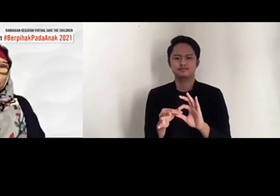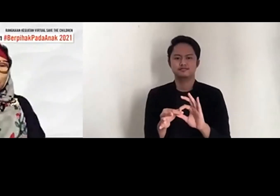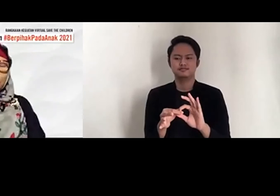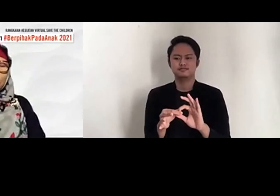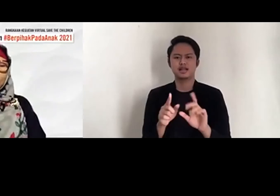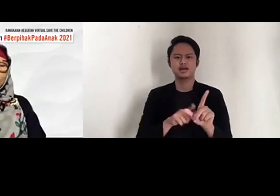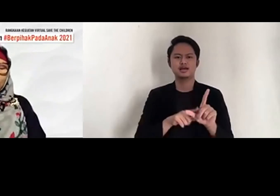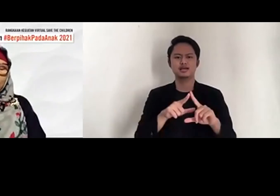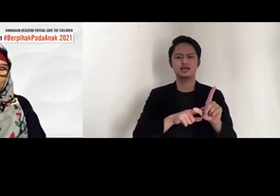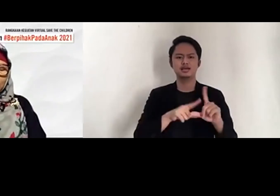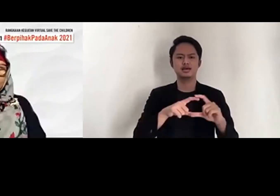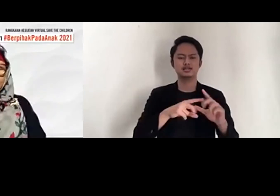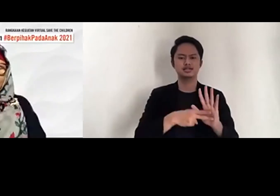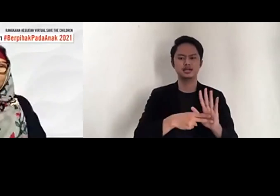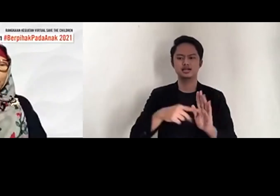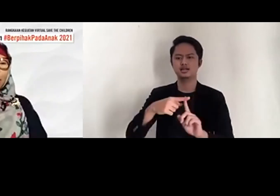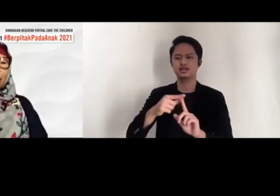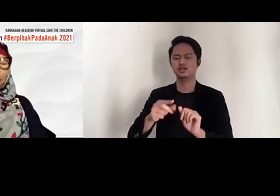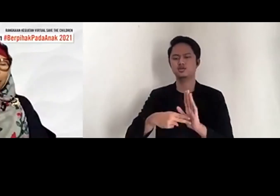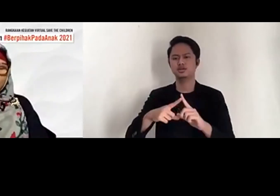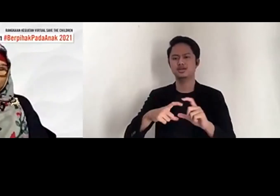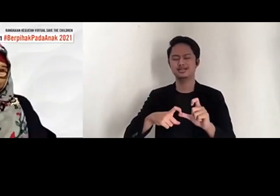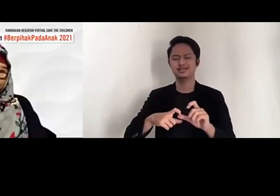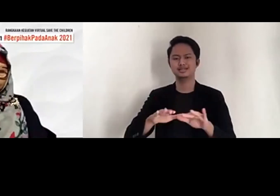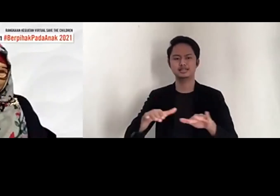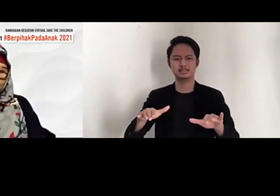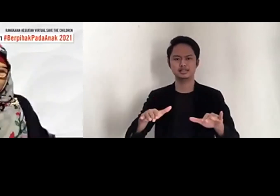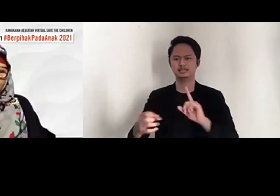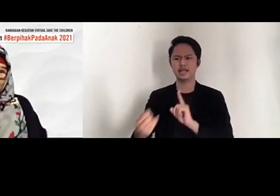Yayasan Tunas Cilik, ini telah memberikan dampak.